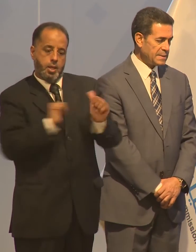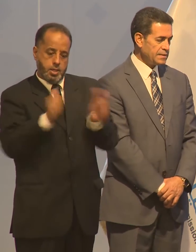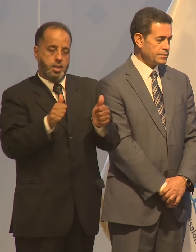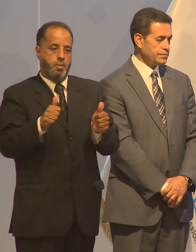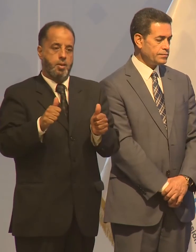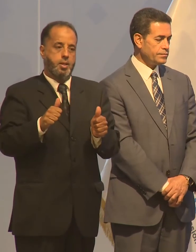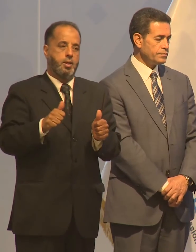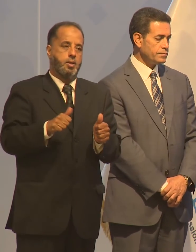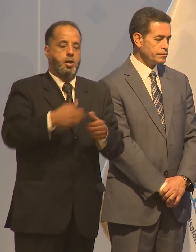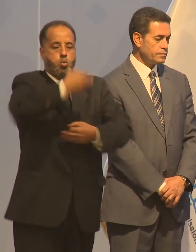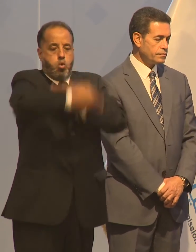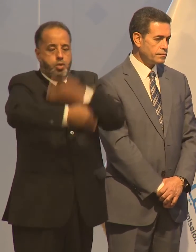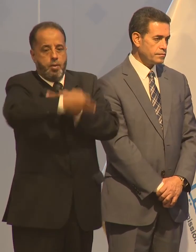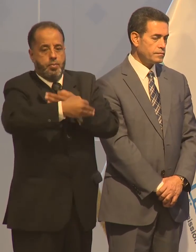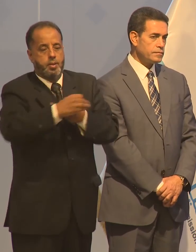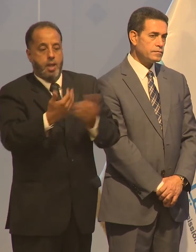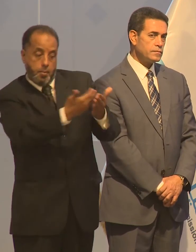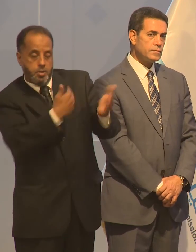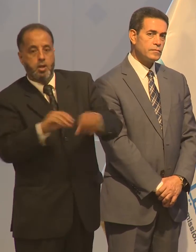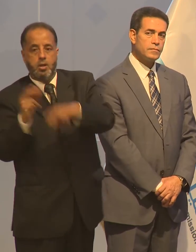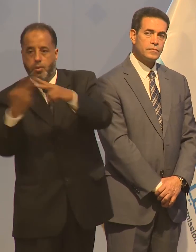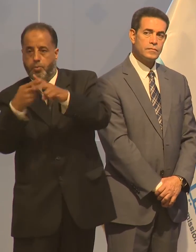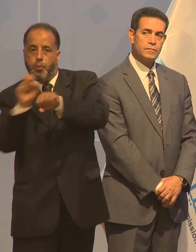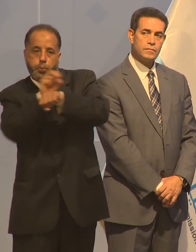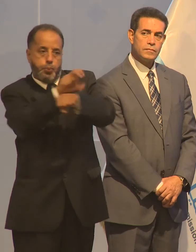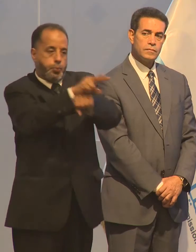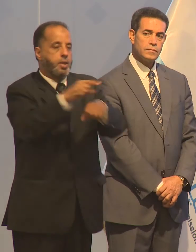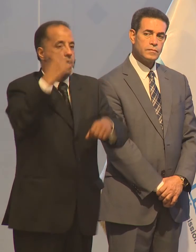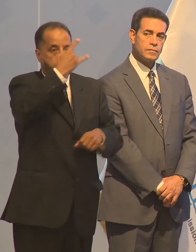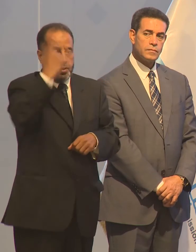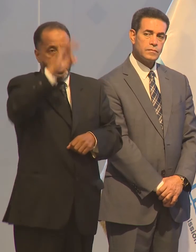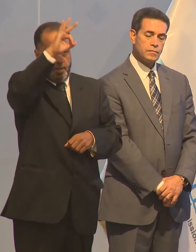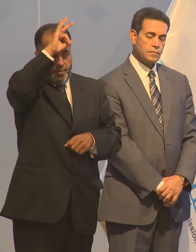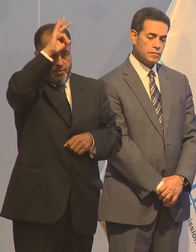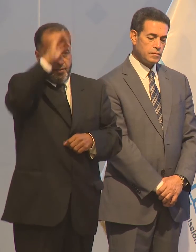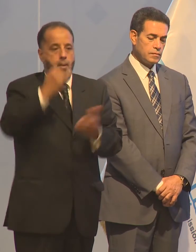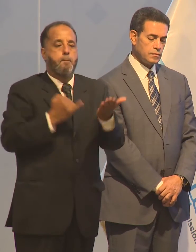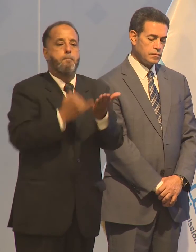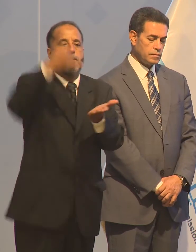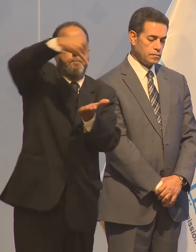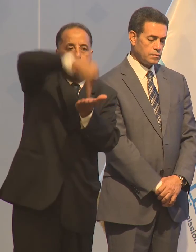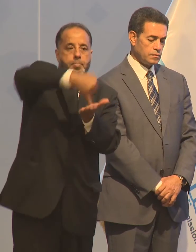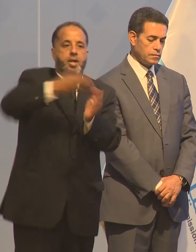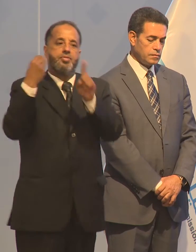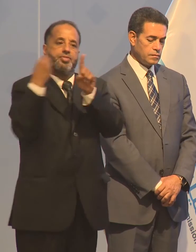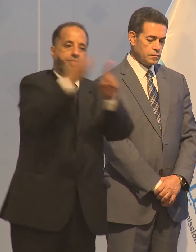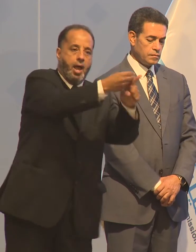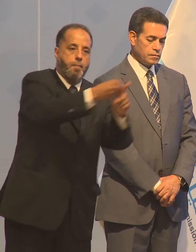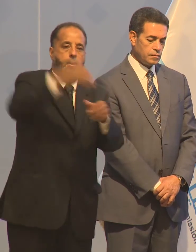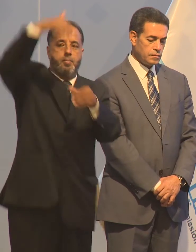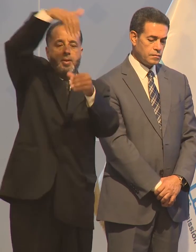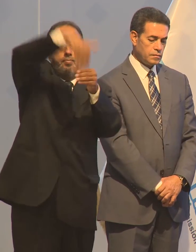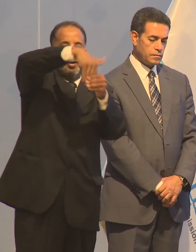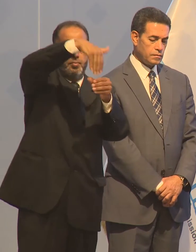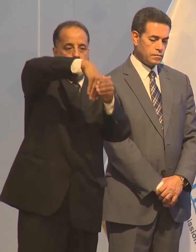الاقتراع ويوم الاقتراع نفسه، بحيث يحيط الرأي العام بسير الخطة الانتخابية ضمن مركز دعم العملية الانتخابية اللي تحدثت عليه